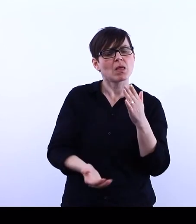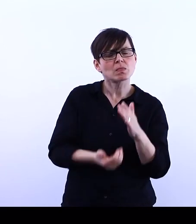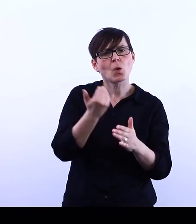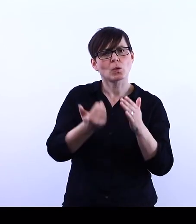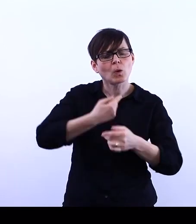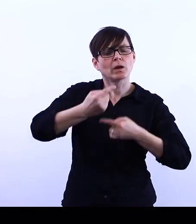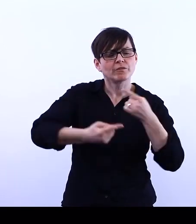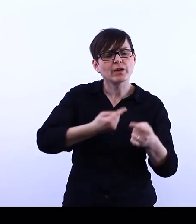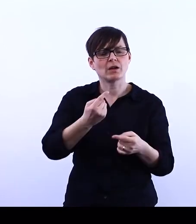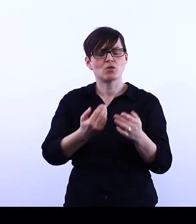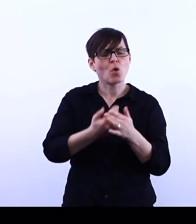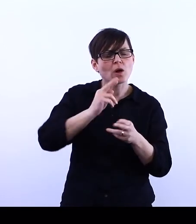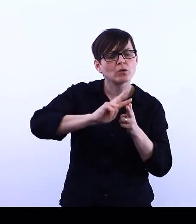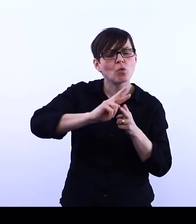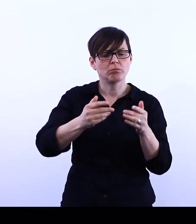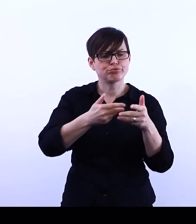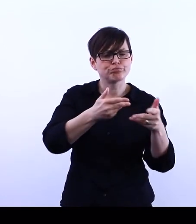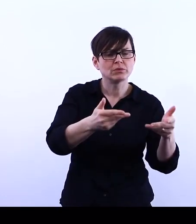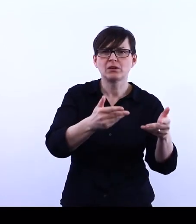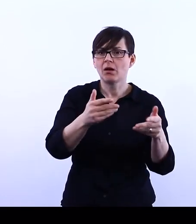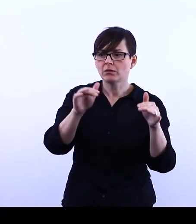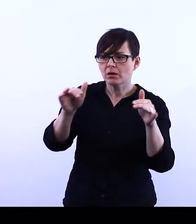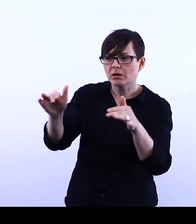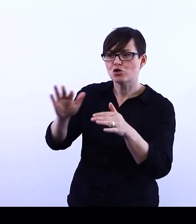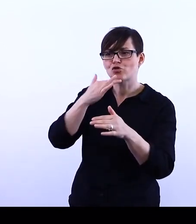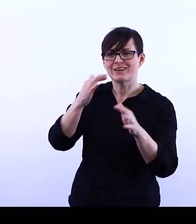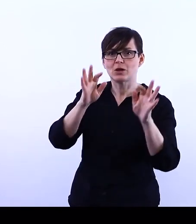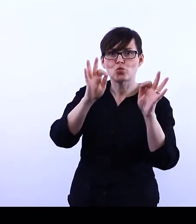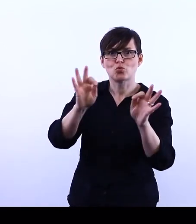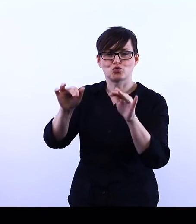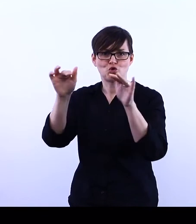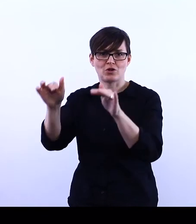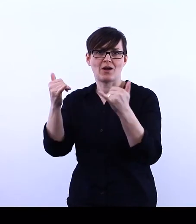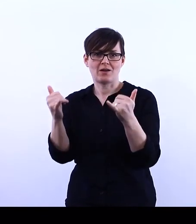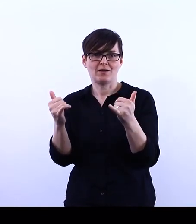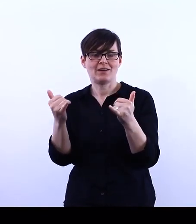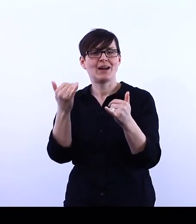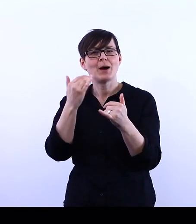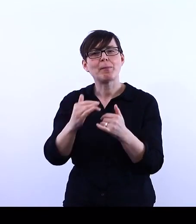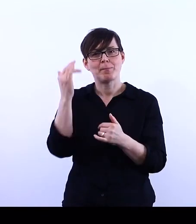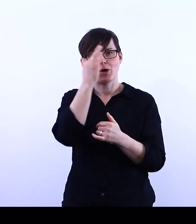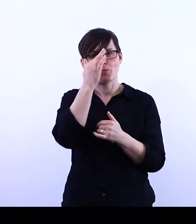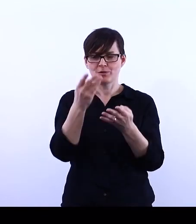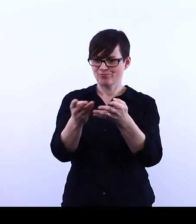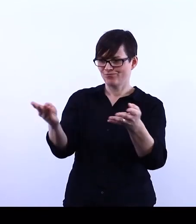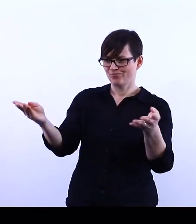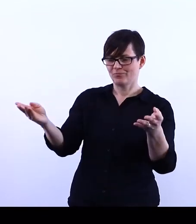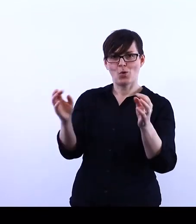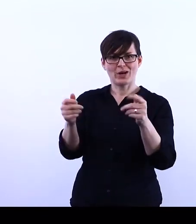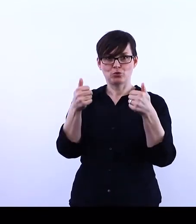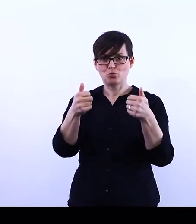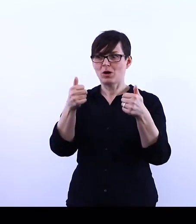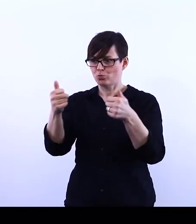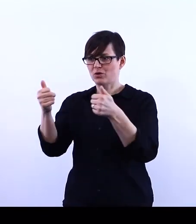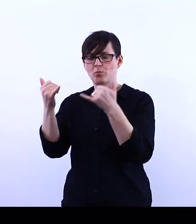es gibt einfach schon total viele Sachen, die auch funktionieren. Und die Frage ist ja eher, was kann man dann inhaltlich damit machen und wie